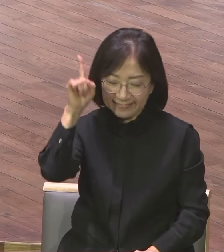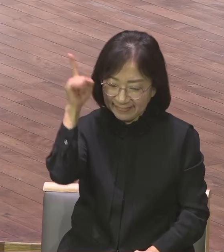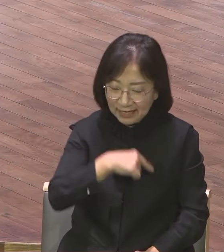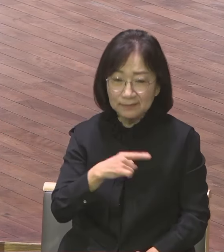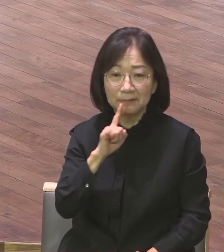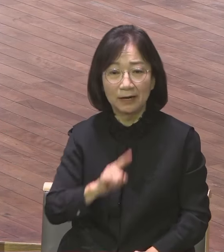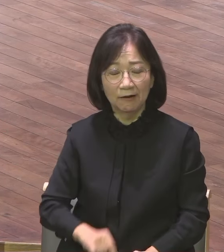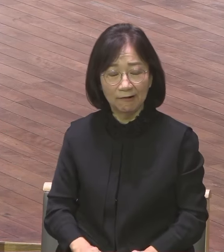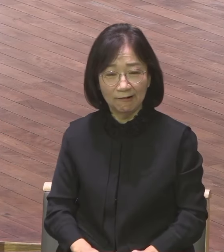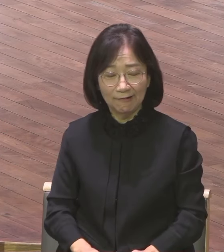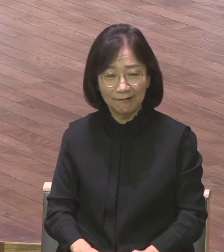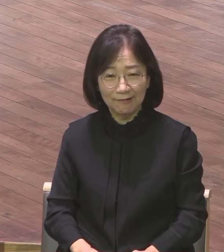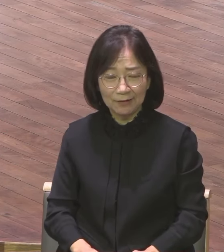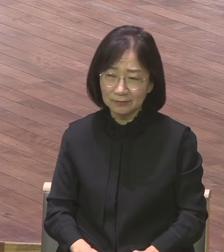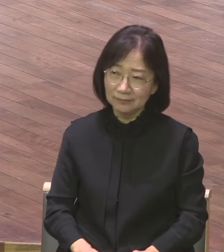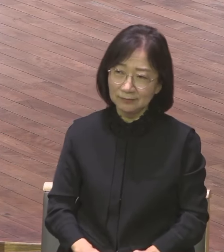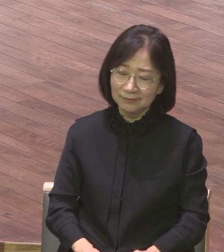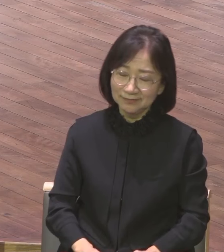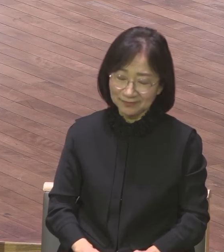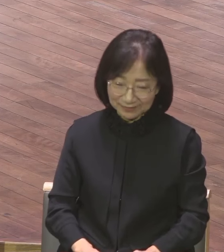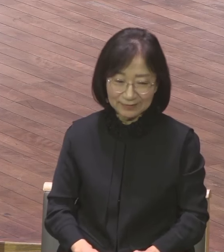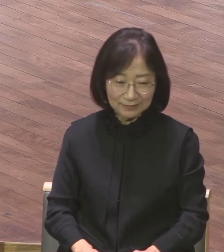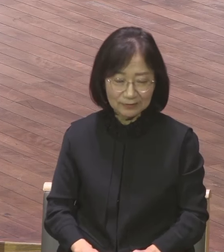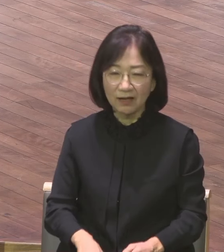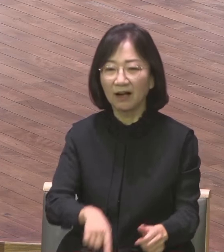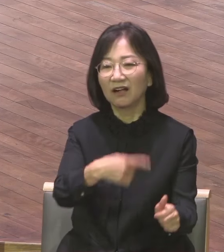보이는 것은 다 악하고 안 보이는 것만 선한 것이다.